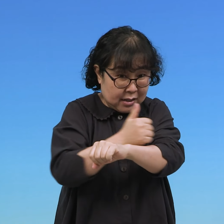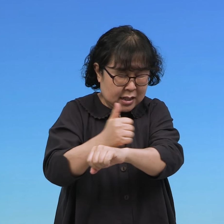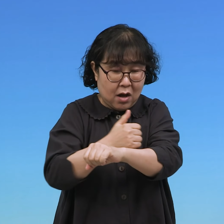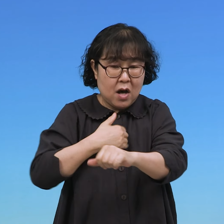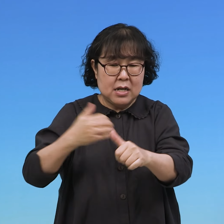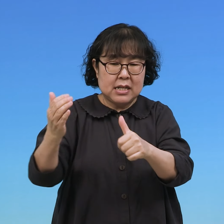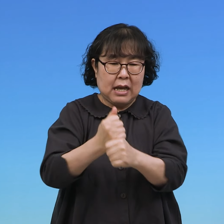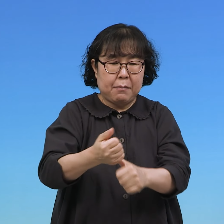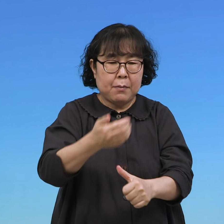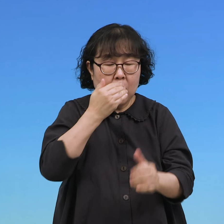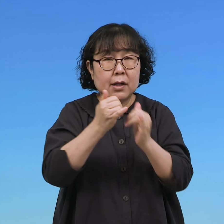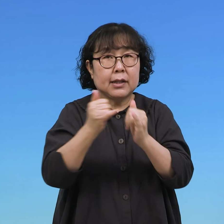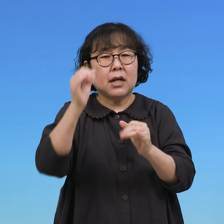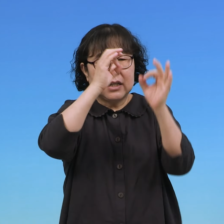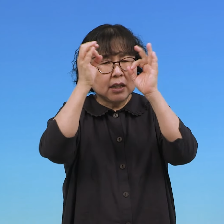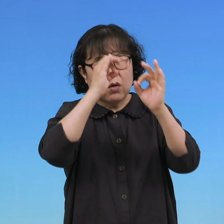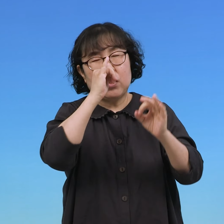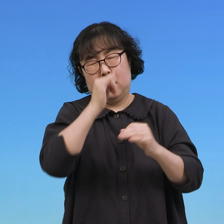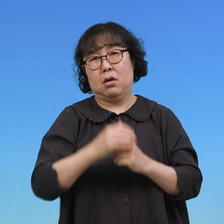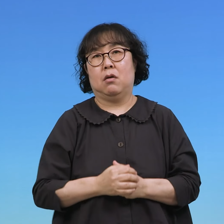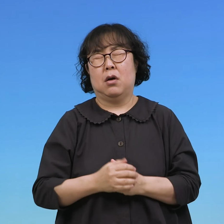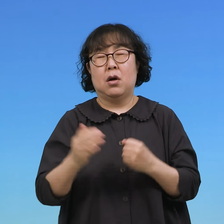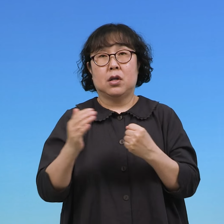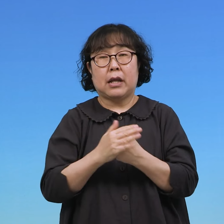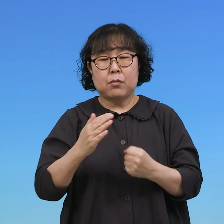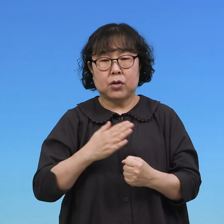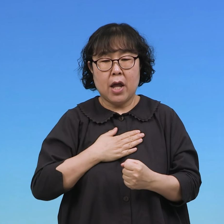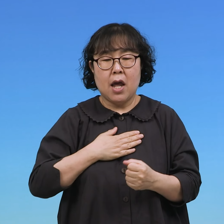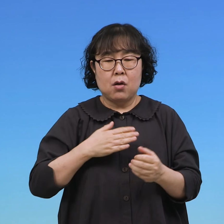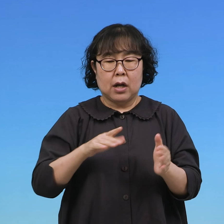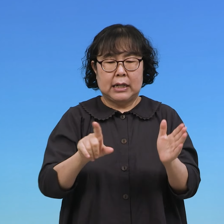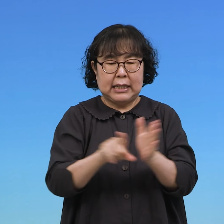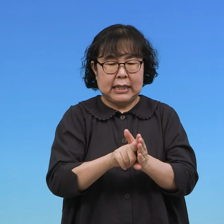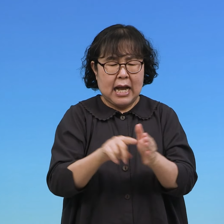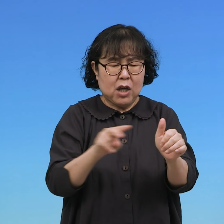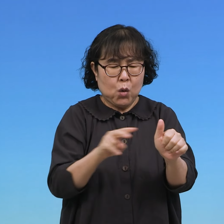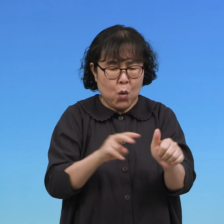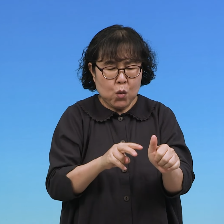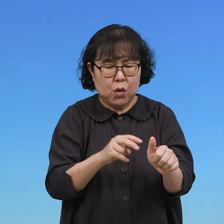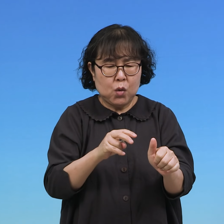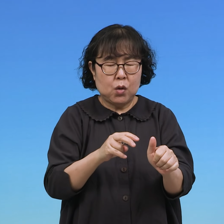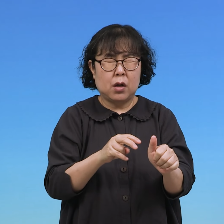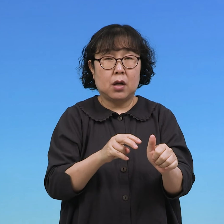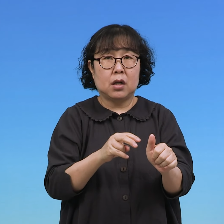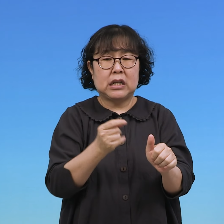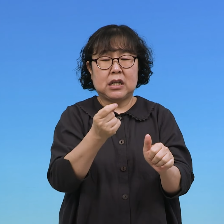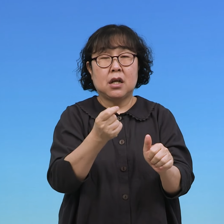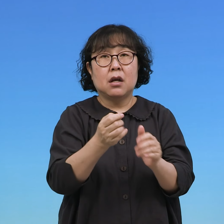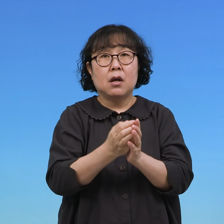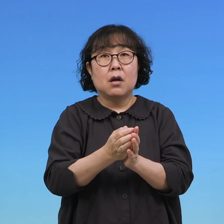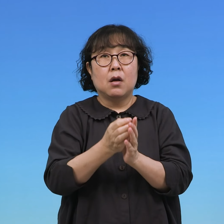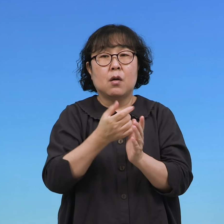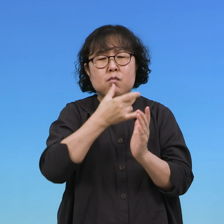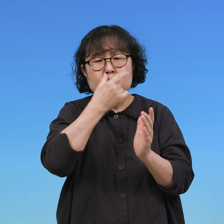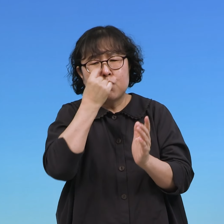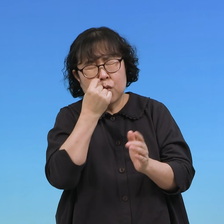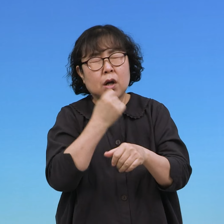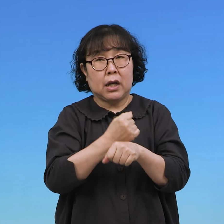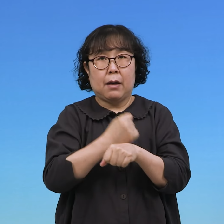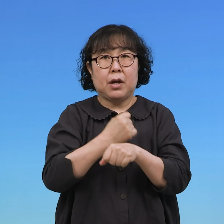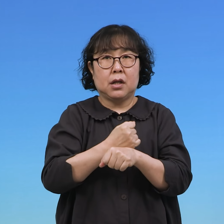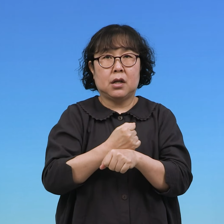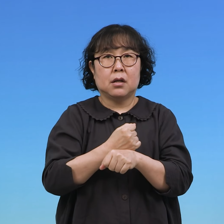우리가 제대로 신앙교육을 소홀히 하면 그 기다려주지 않아요. 바로 그 자리에 우는 사자와 같이 기회를